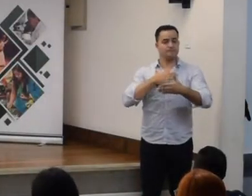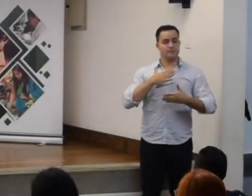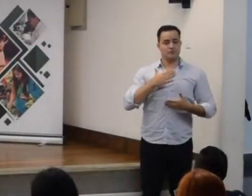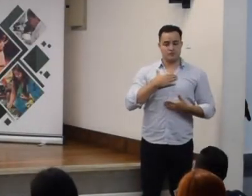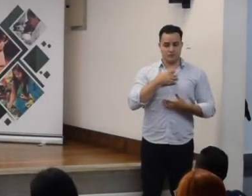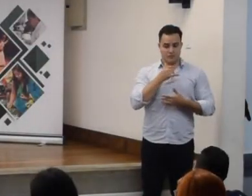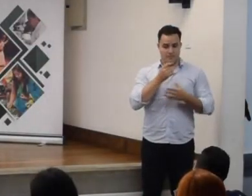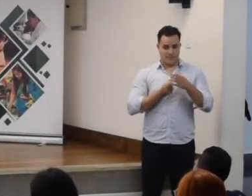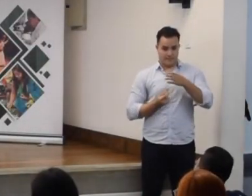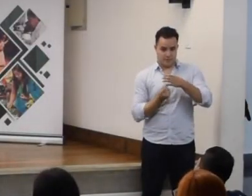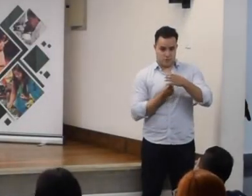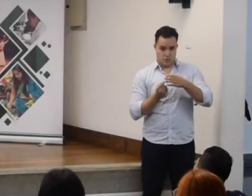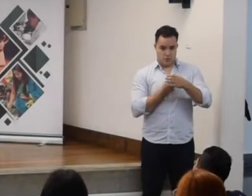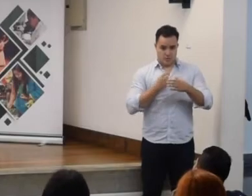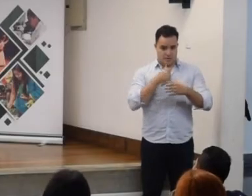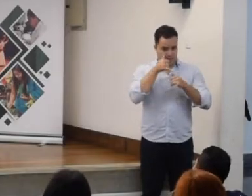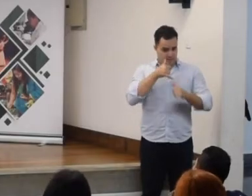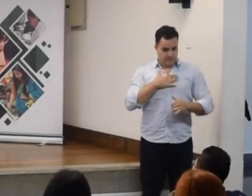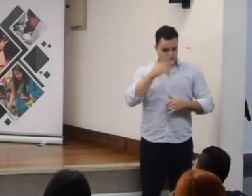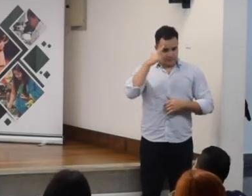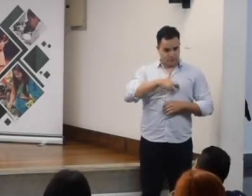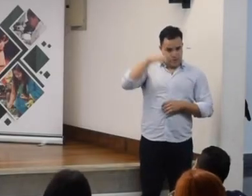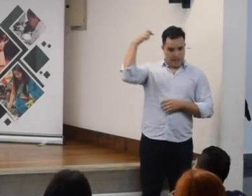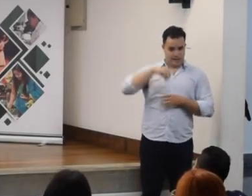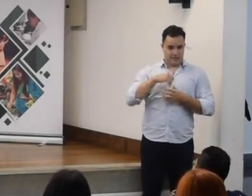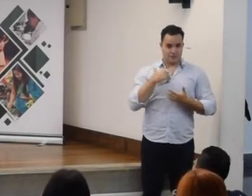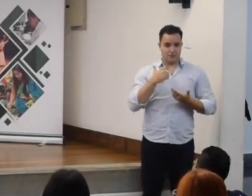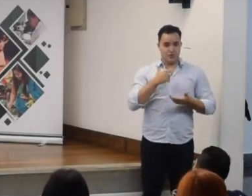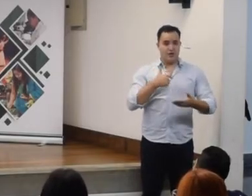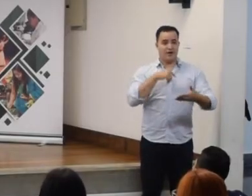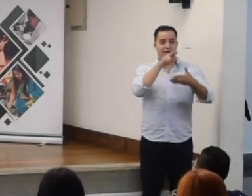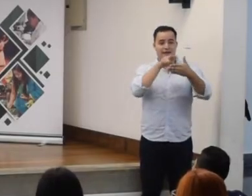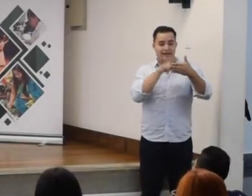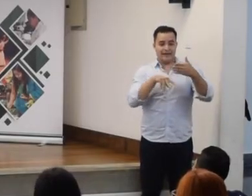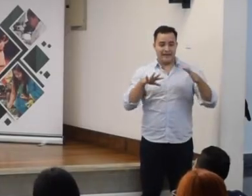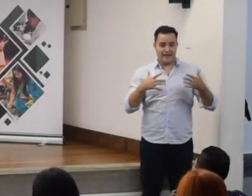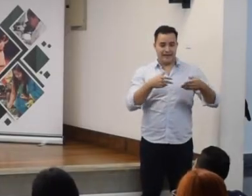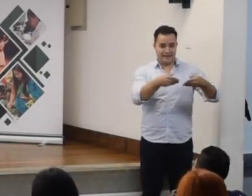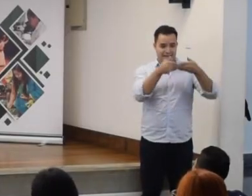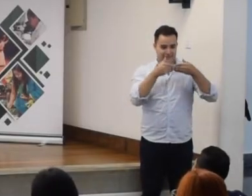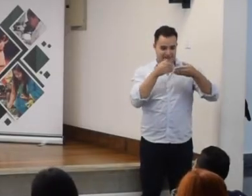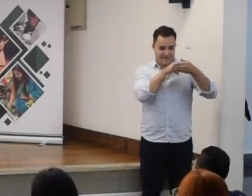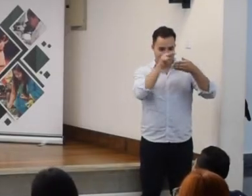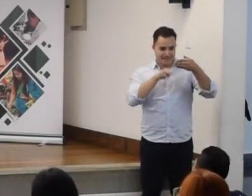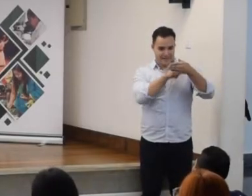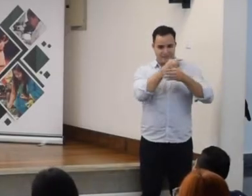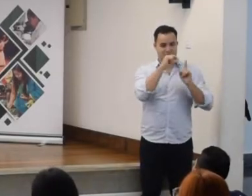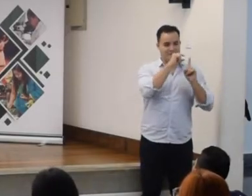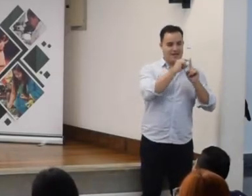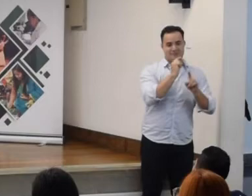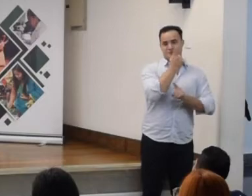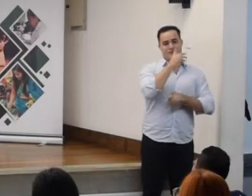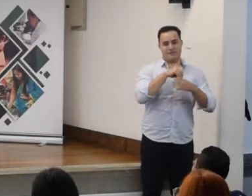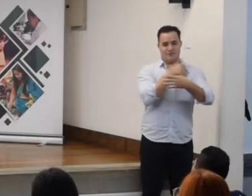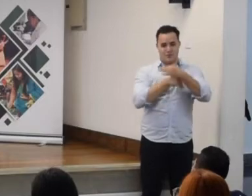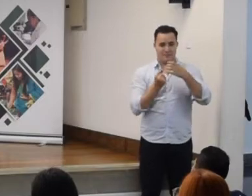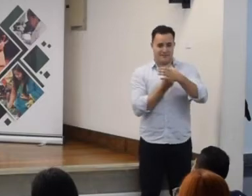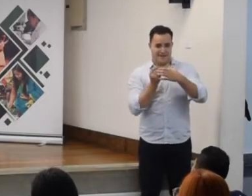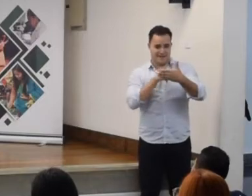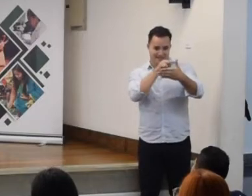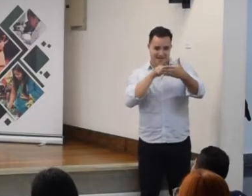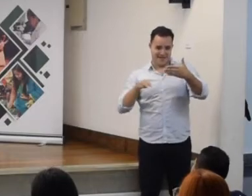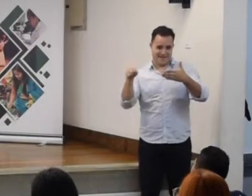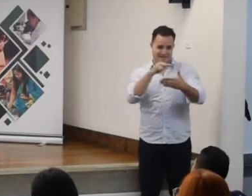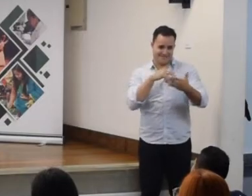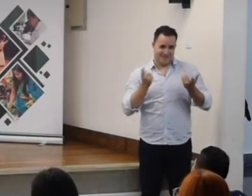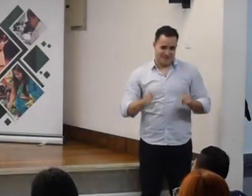de bacterióloga leo placas, imagínense, se lee, no solamente se leen las palabras, ¿sí?